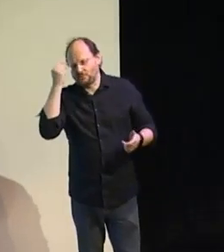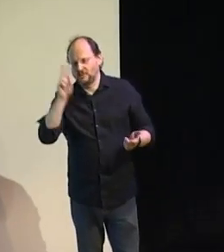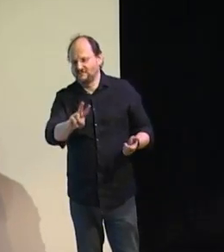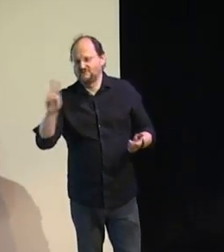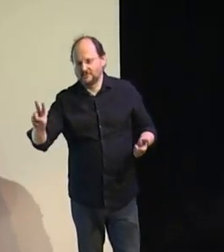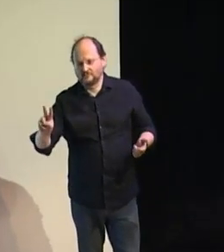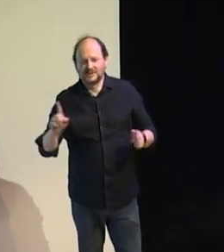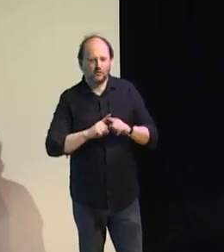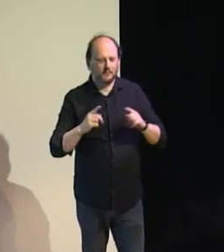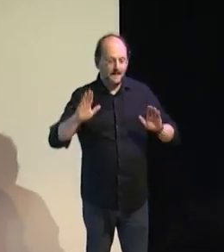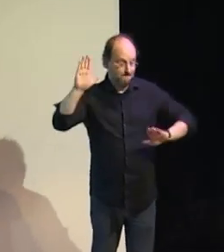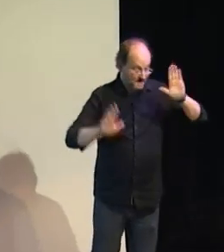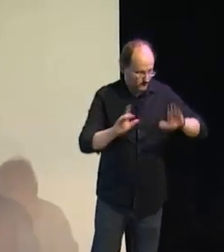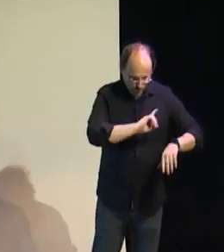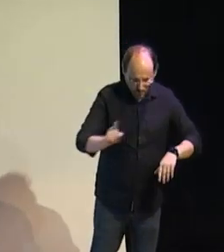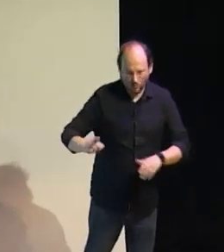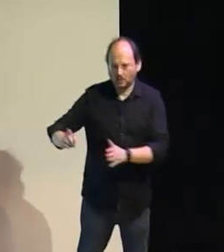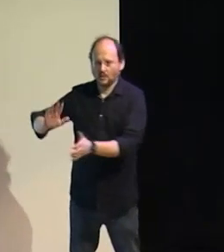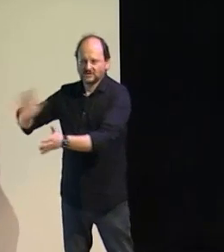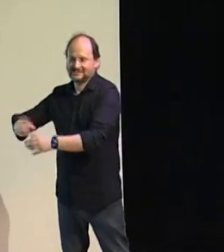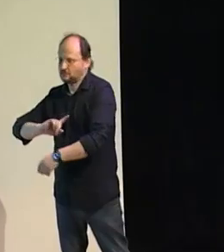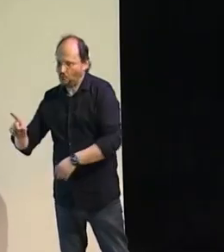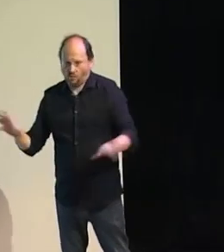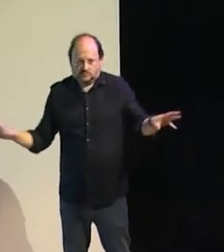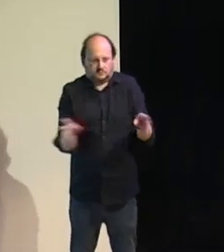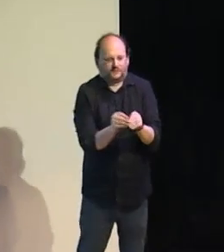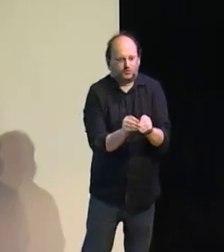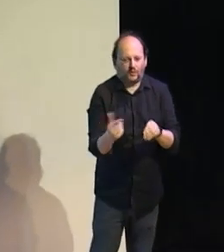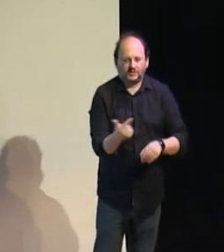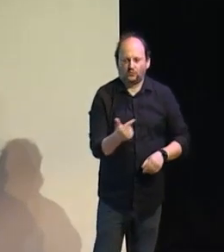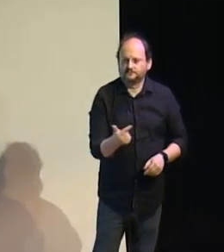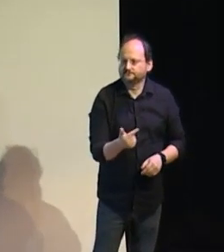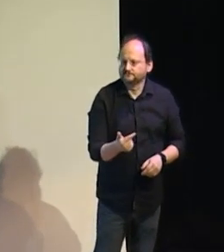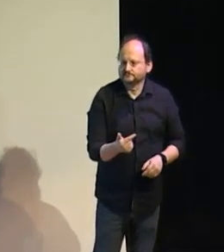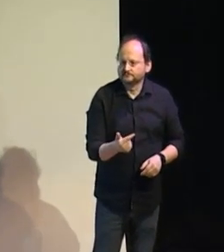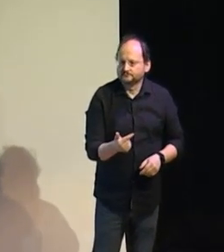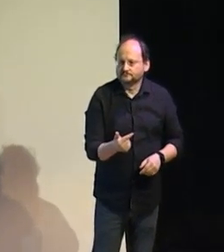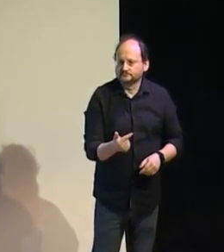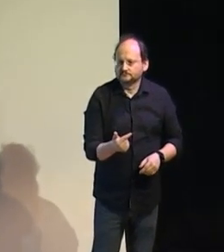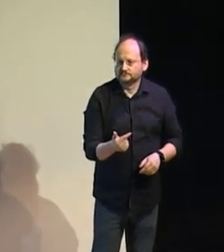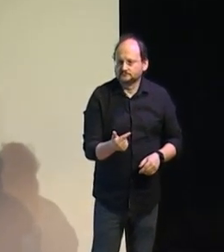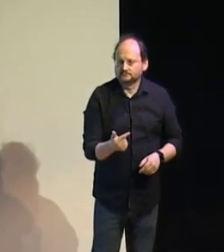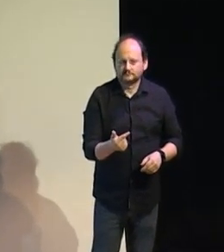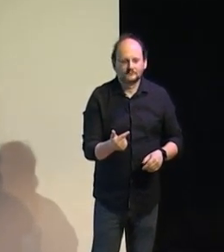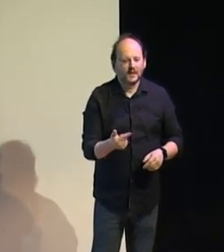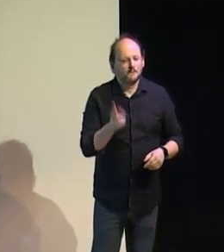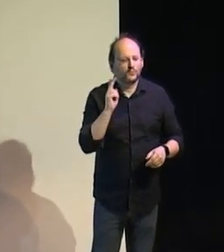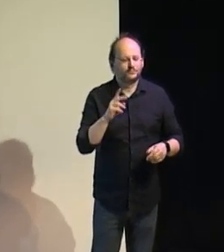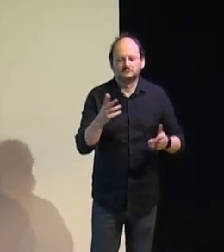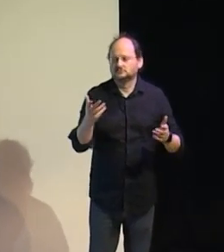romain. Ça ressemble à ce que nous, on dit en langue des signes être le VV. Et en fait, ça n'est pas de la langue des signes à